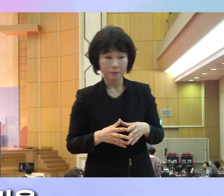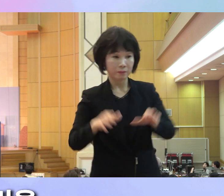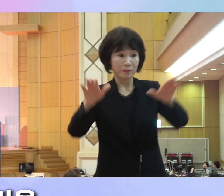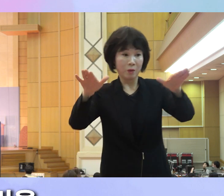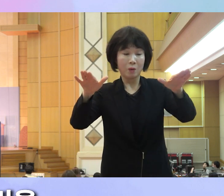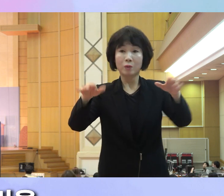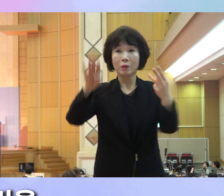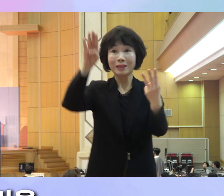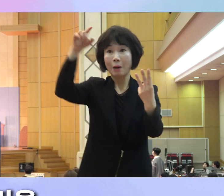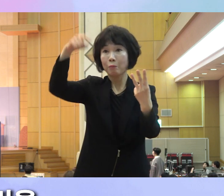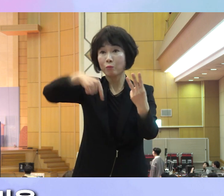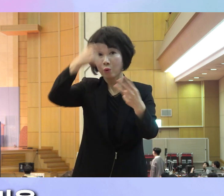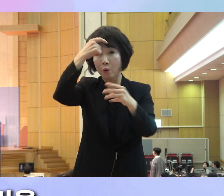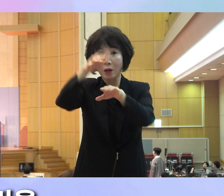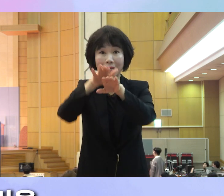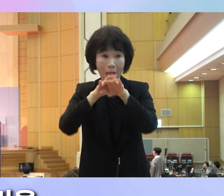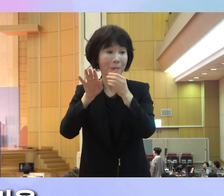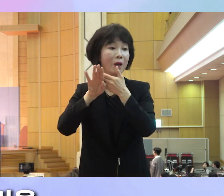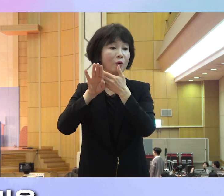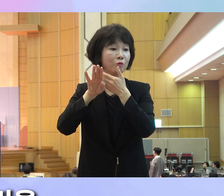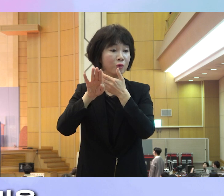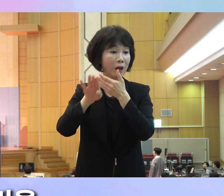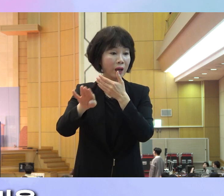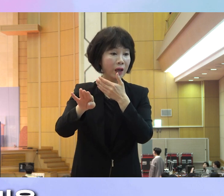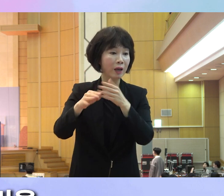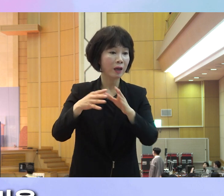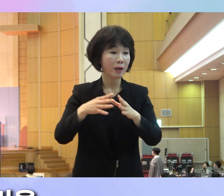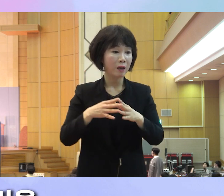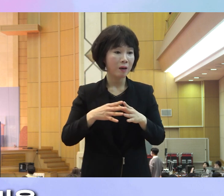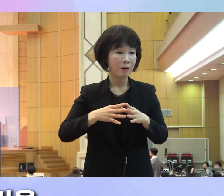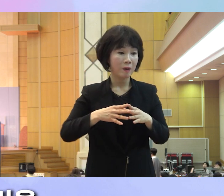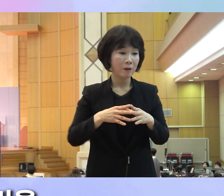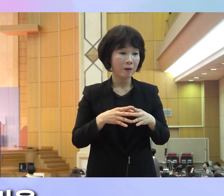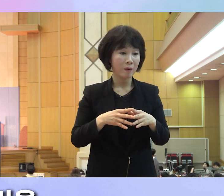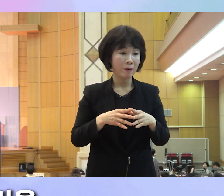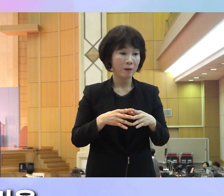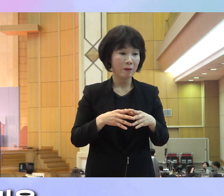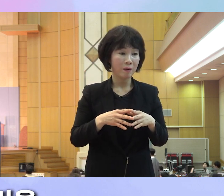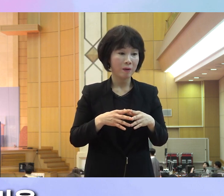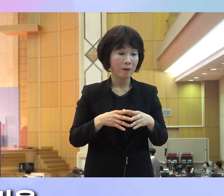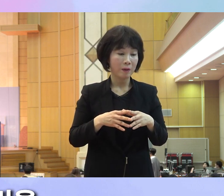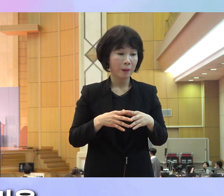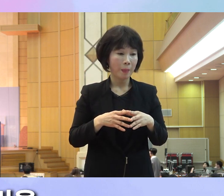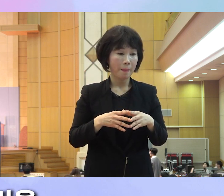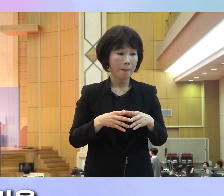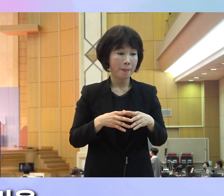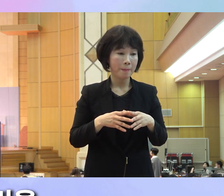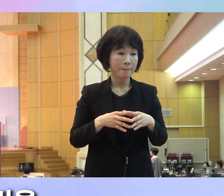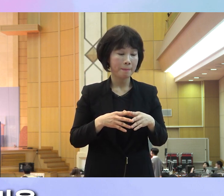3부 예배 후에 4부 계시록 영상 예배는 없습니다.